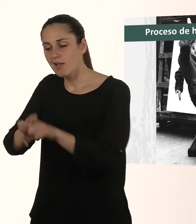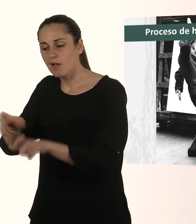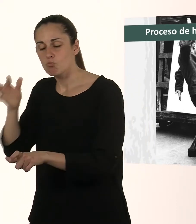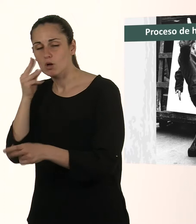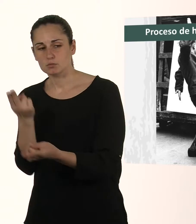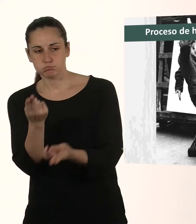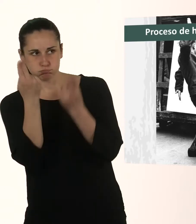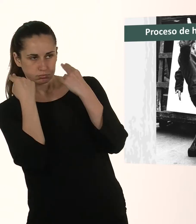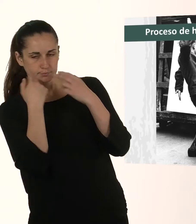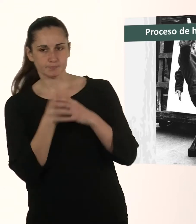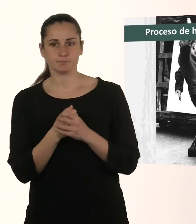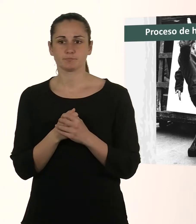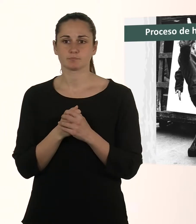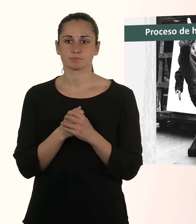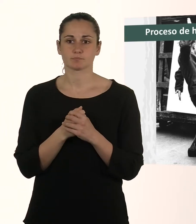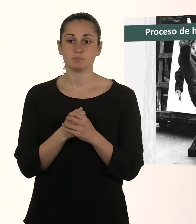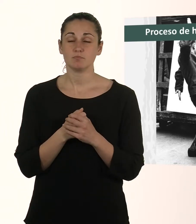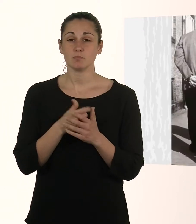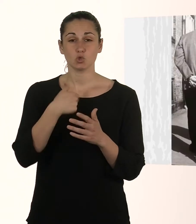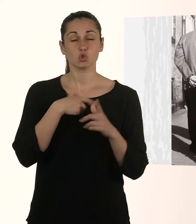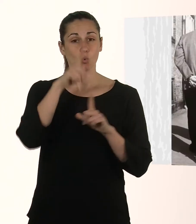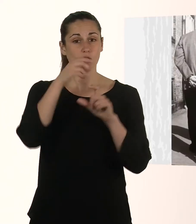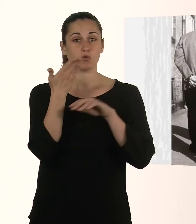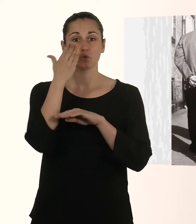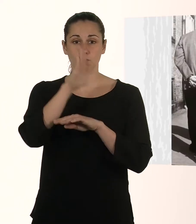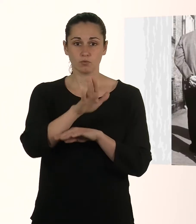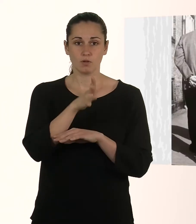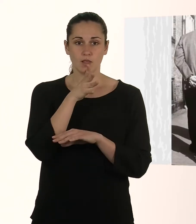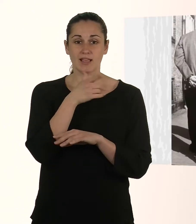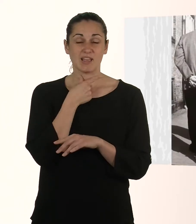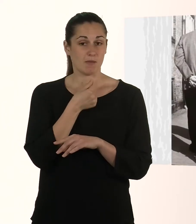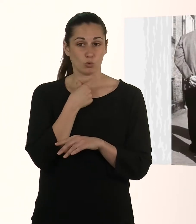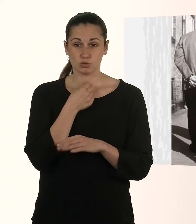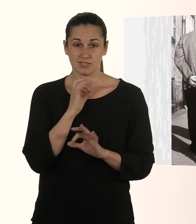traído otra frase, una foto que a mí me gusta especialmente donde se ve...